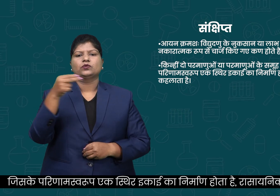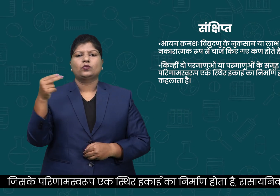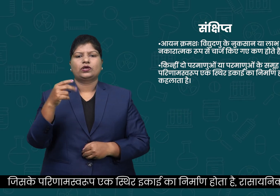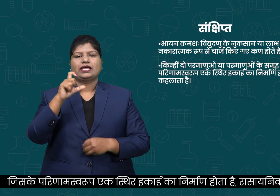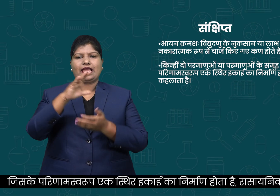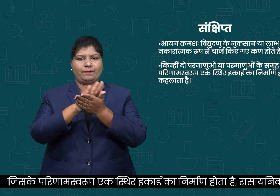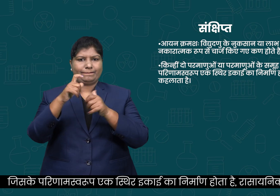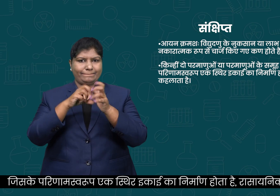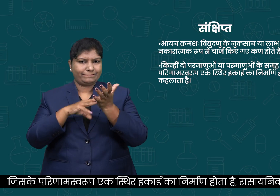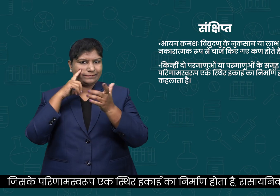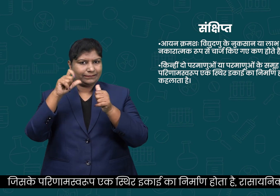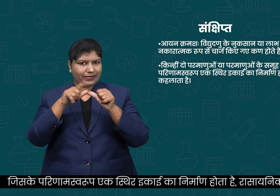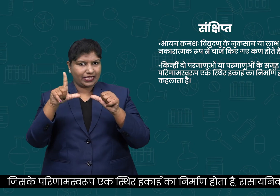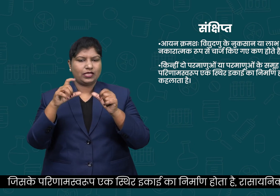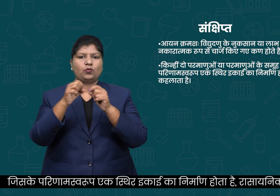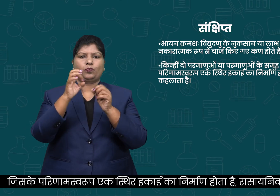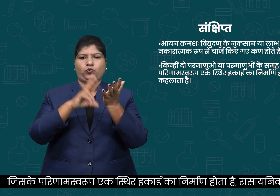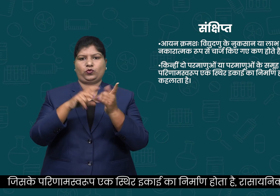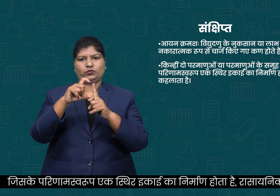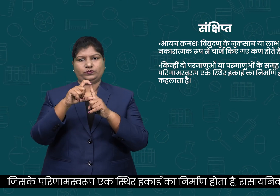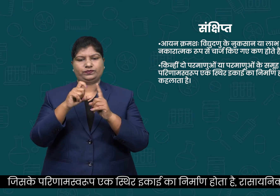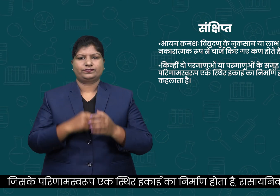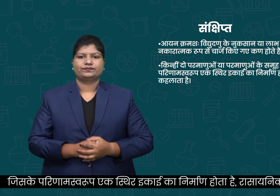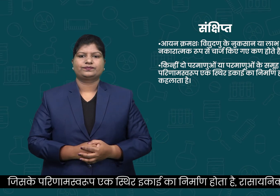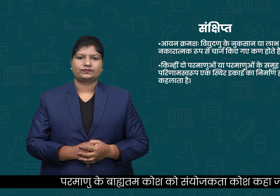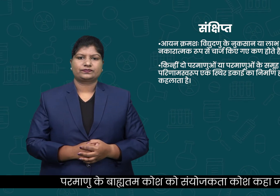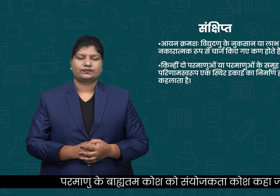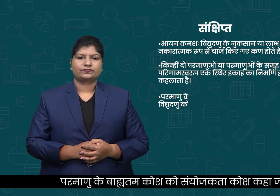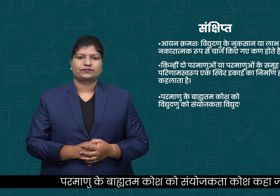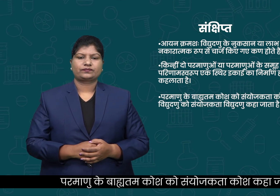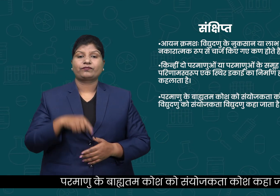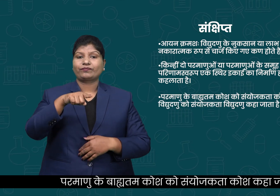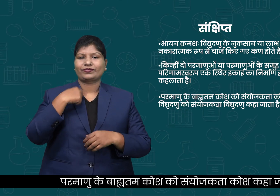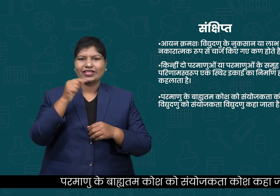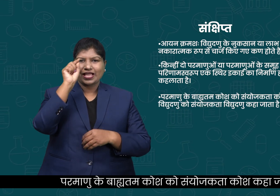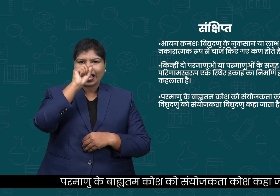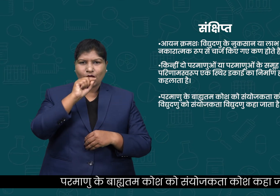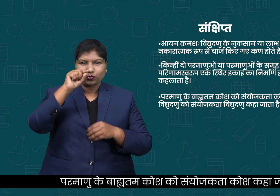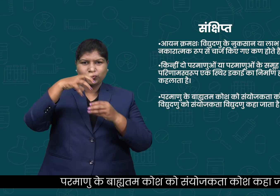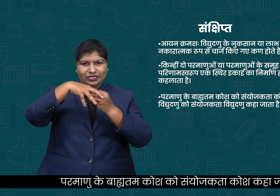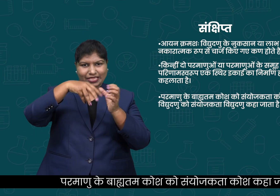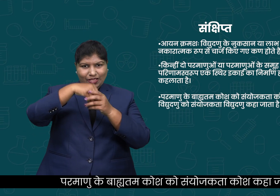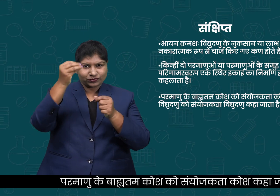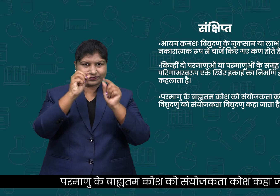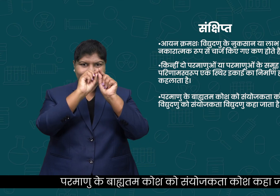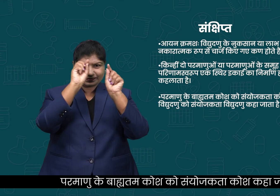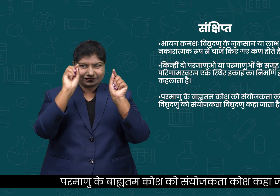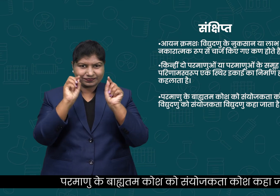होता है, रासायनिक बंधन कहलाता है। परमाणु के बाह्यतम कोश